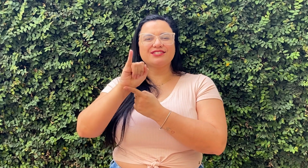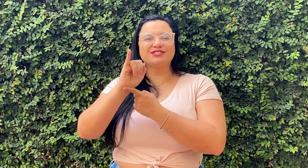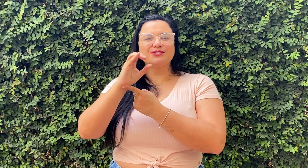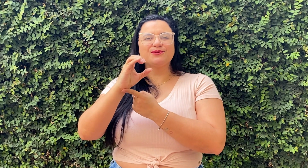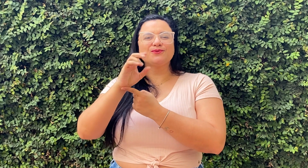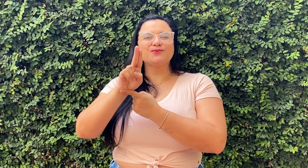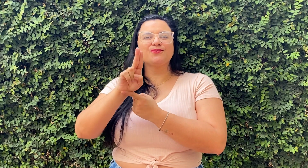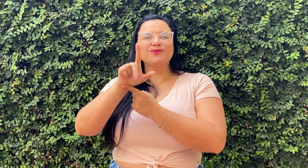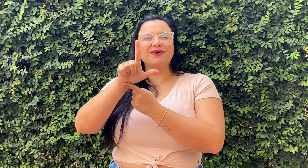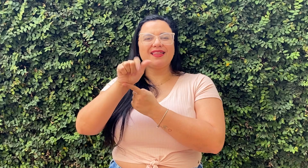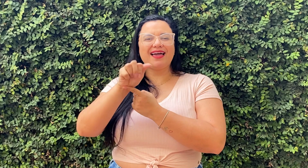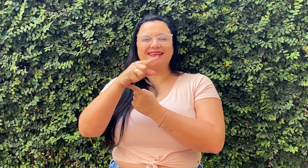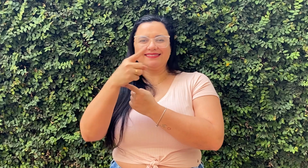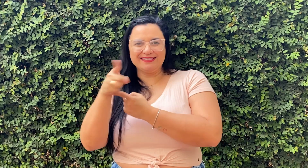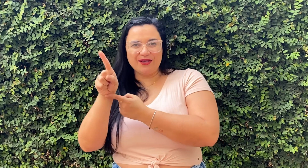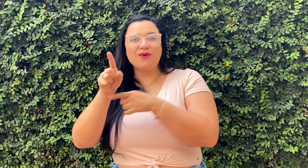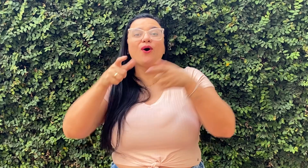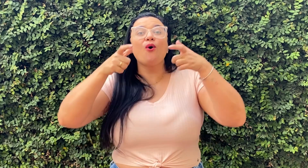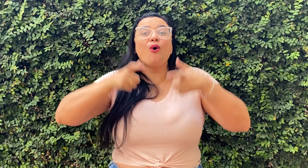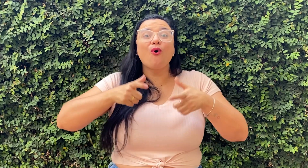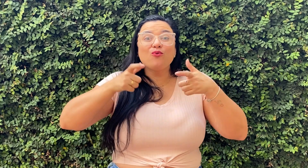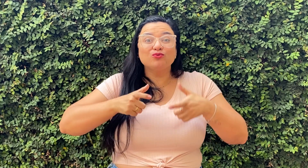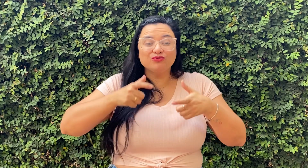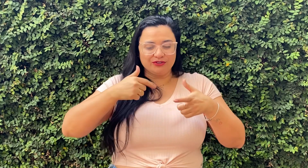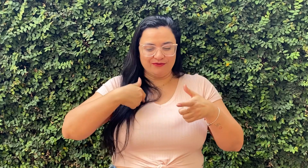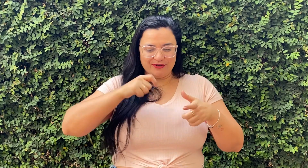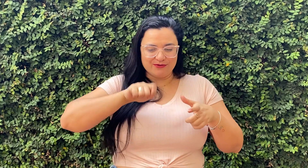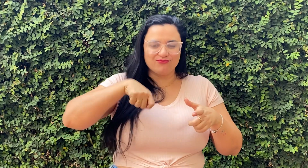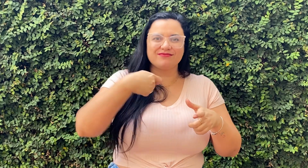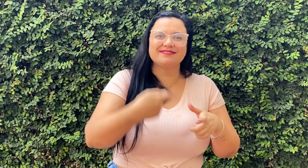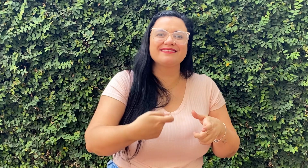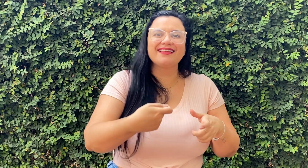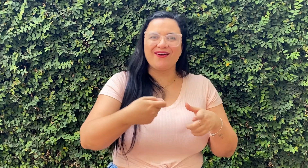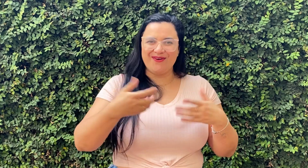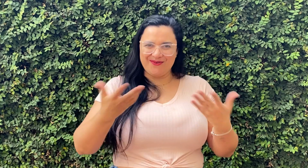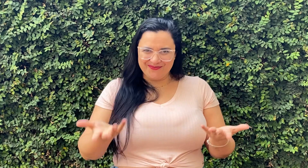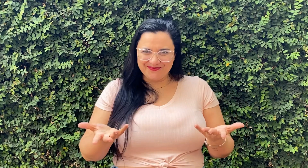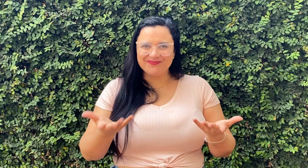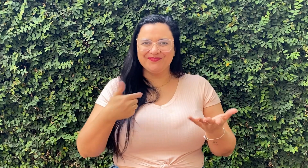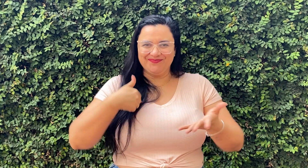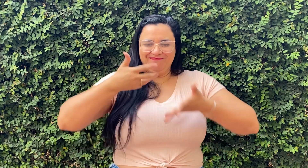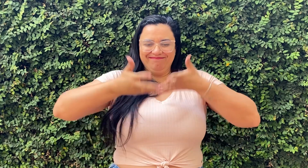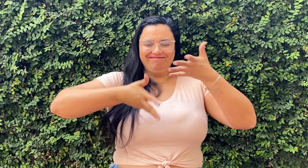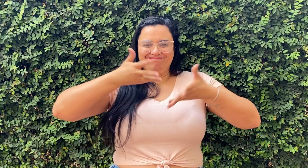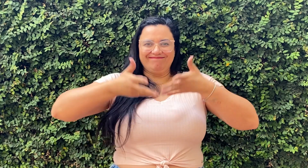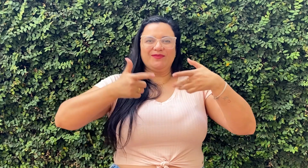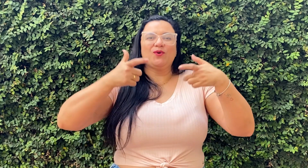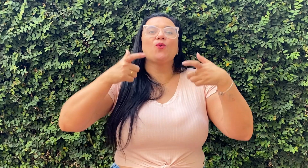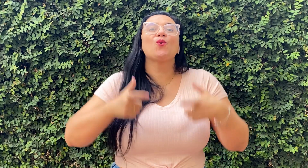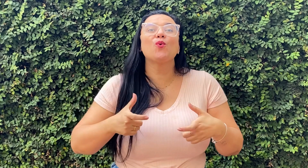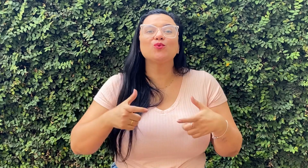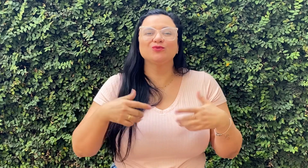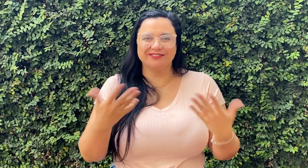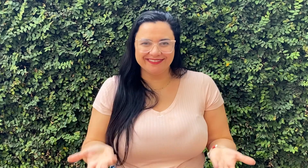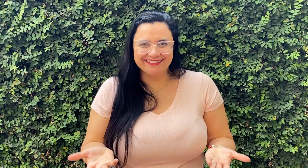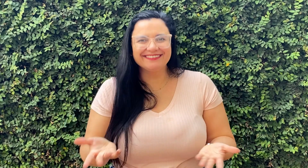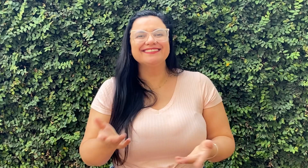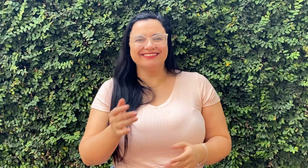Como eu havia dito, a respeito do ponto de articulação, que é o local que eu realizo o sinal,